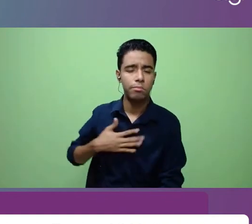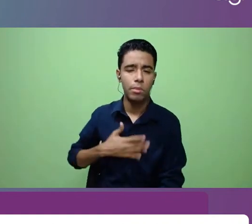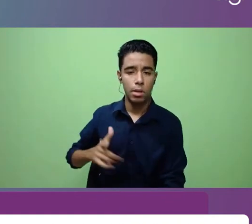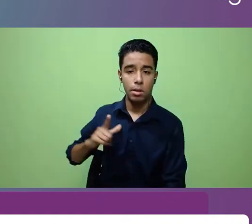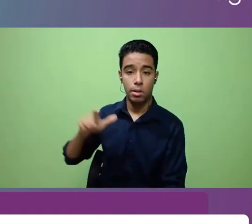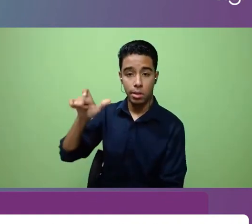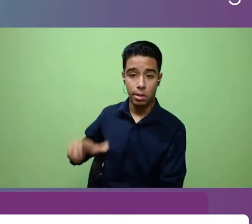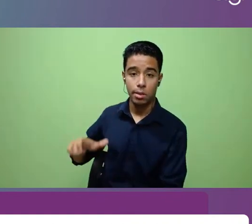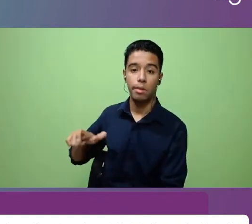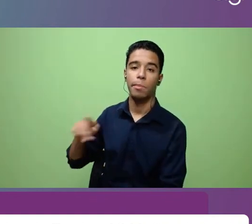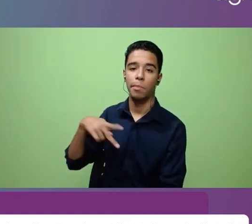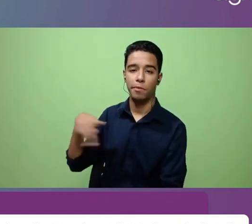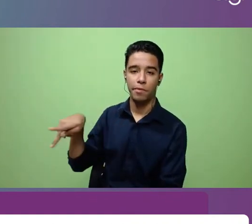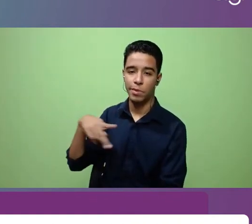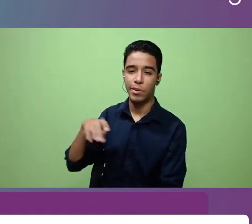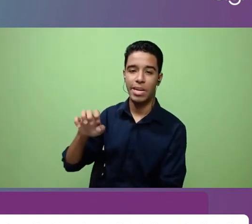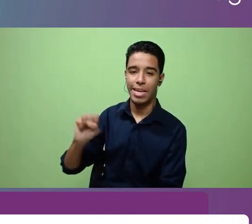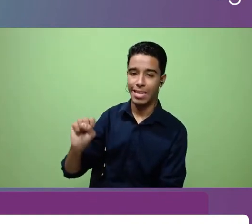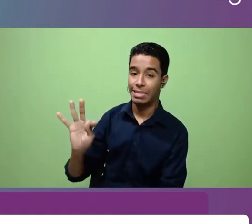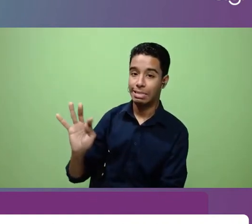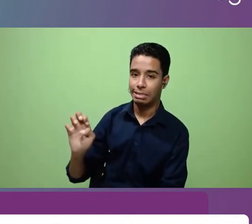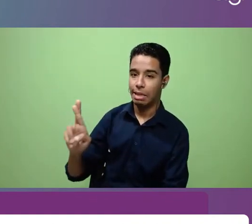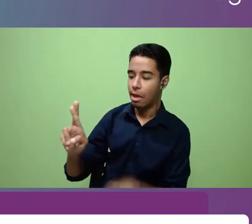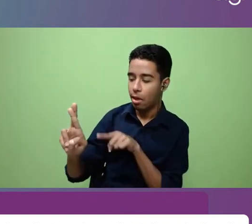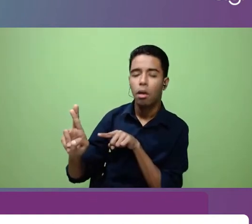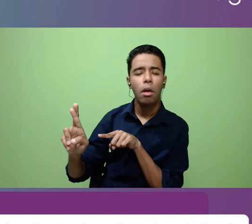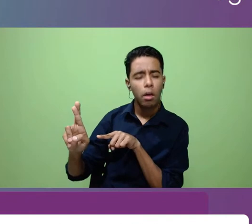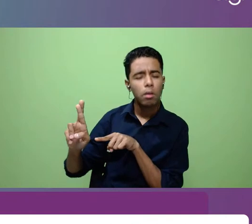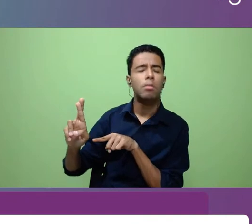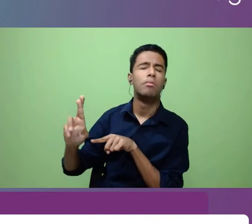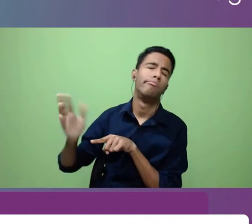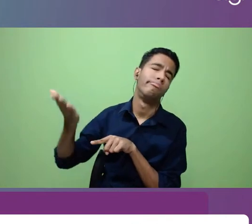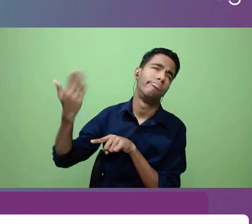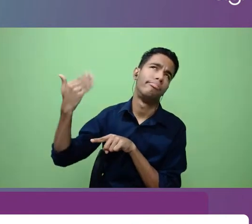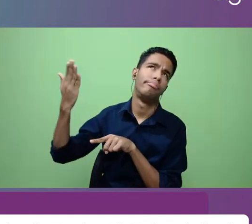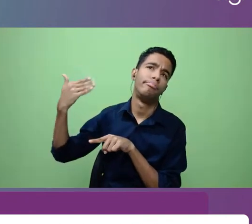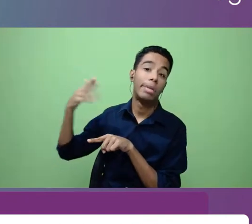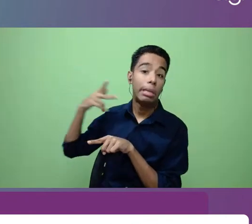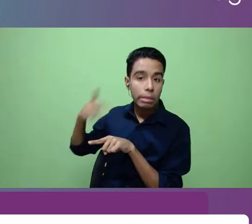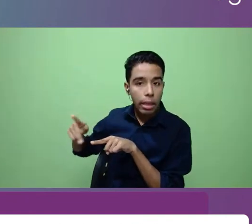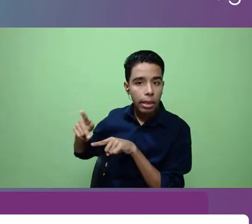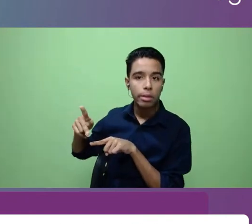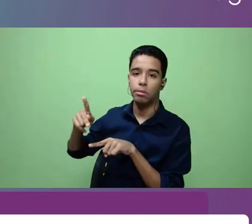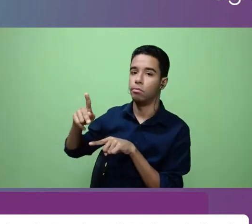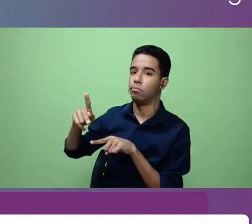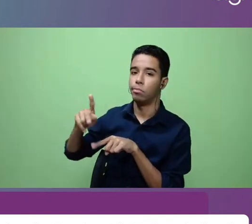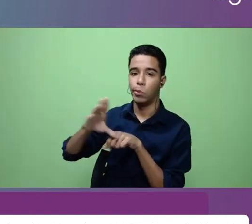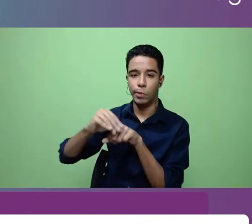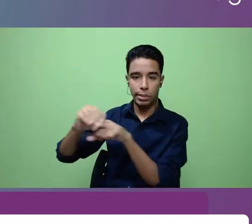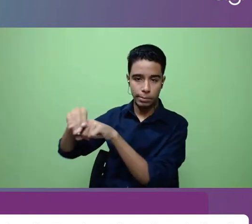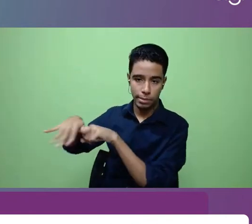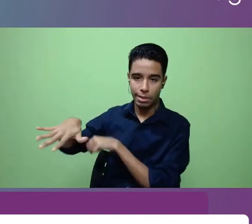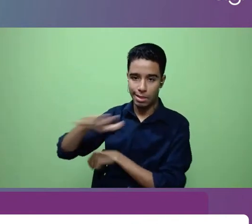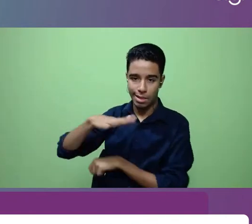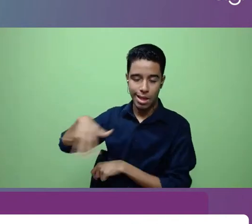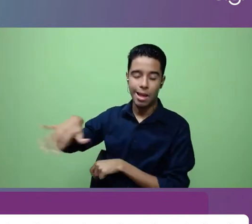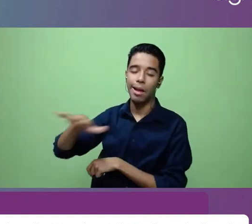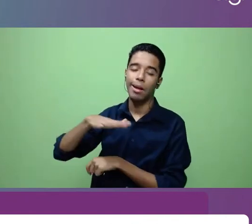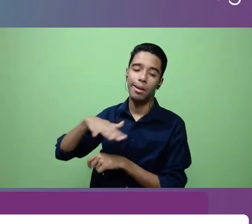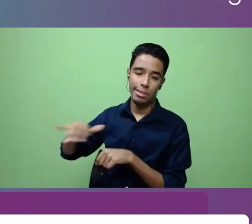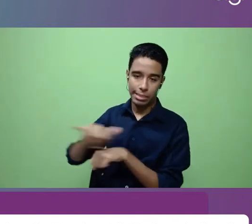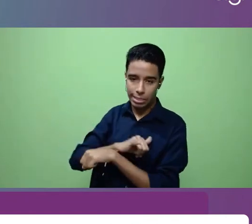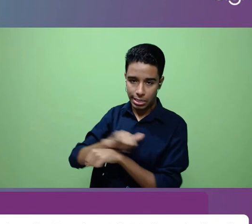aqui acompanhando, ela me compartilhou o conhecimento dela sobre os procedimentos técnicos. As minhas professoras de Libras me